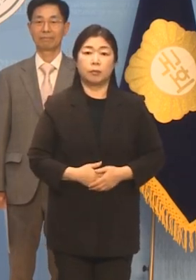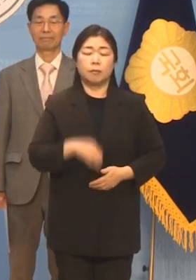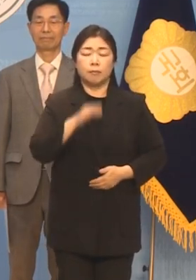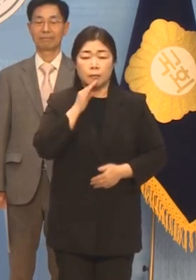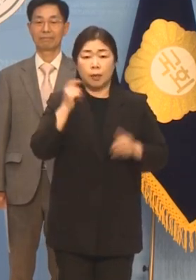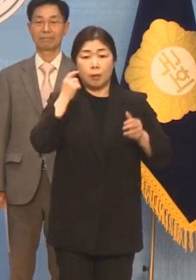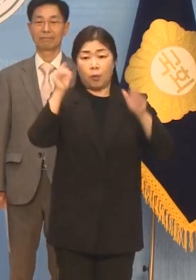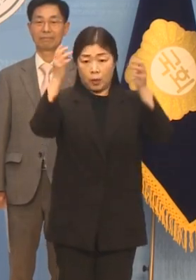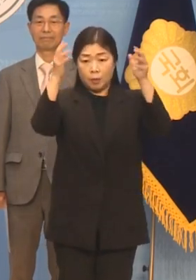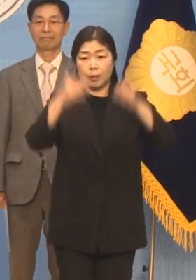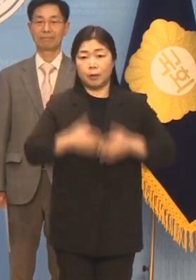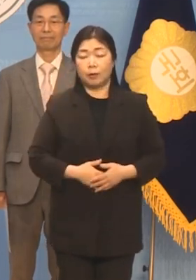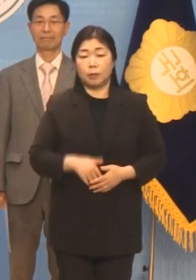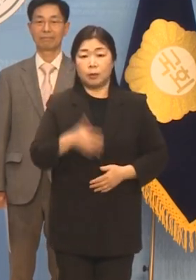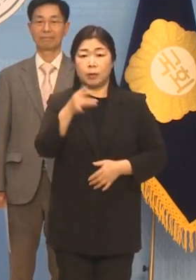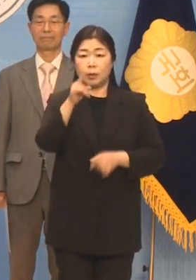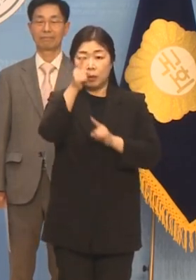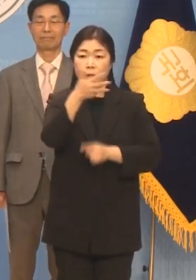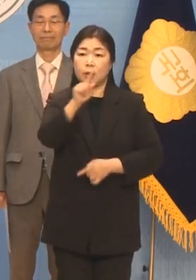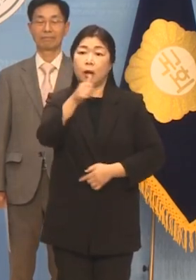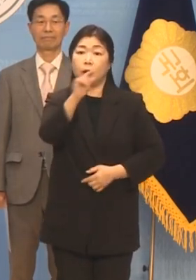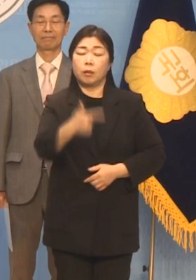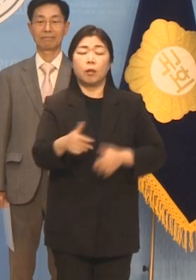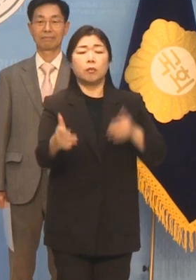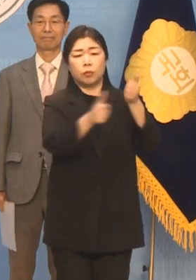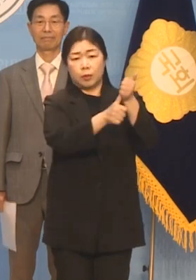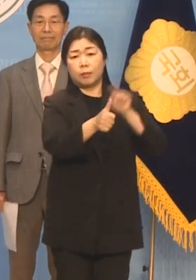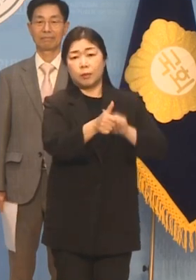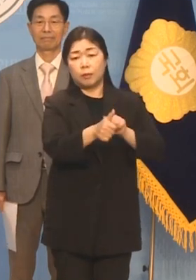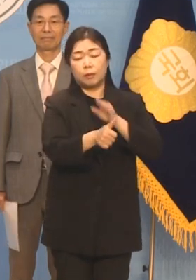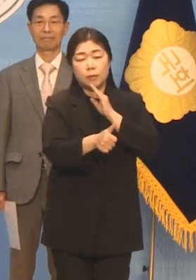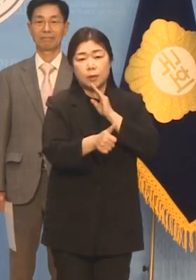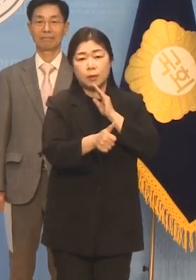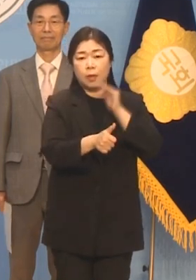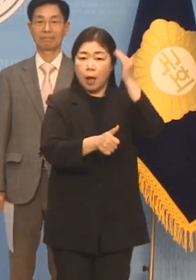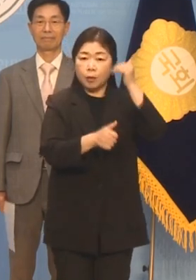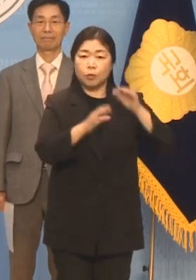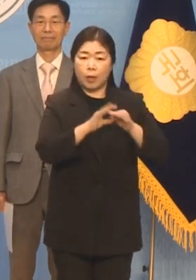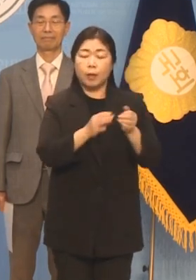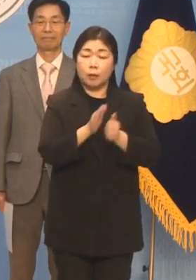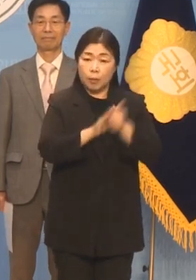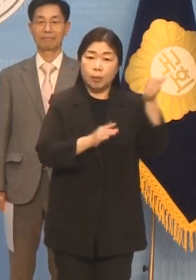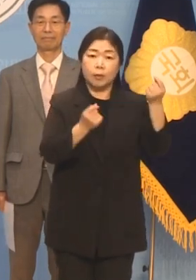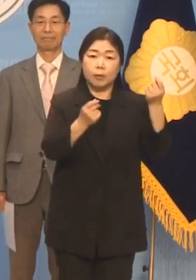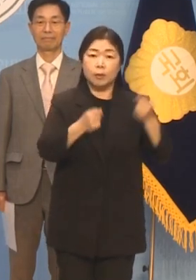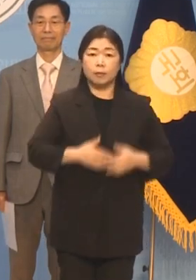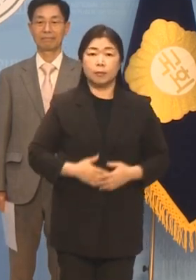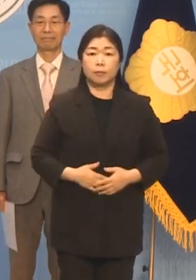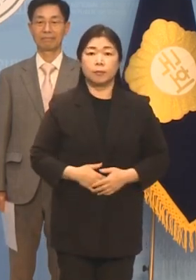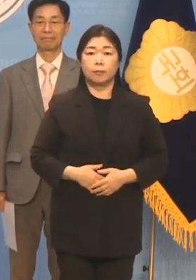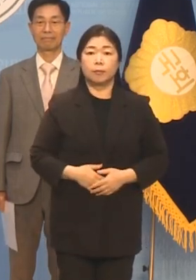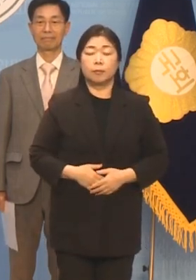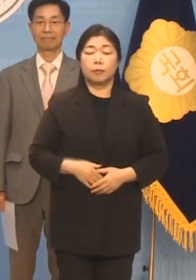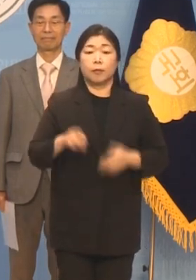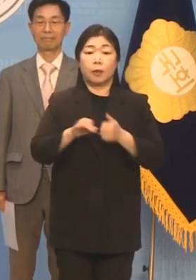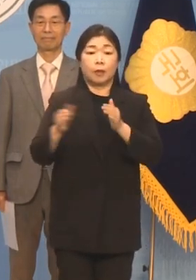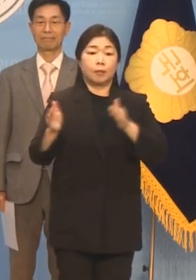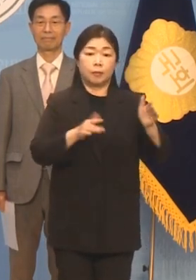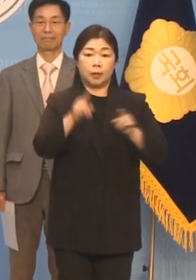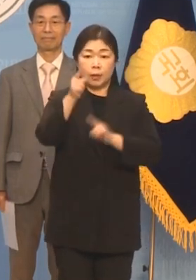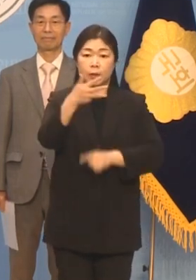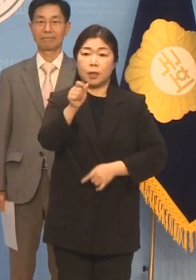환영합니다. 이창한 부회장님이 바로 한국의 희망입니다. 그러면 다음으로